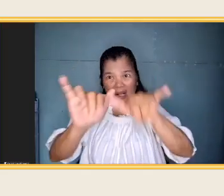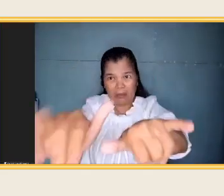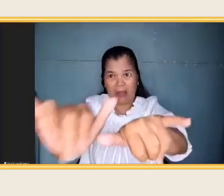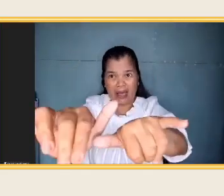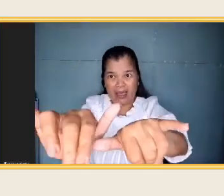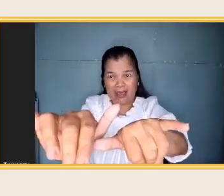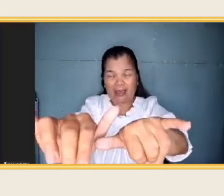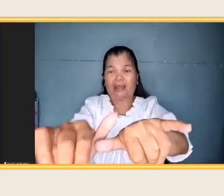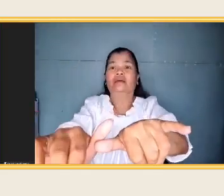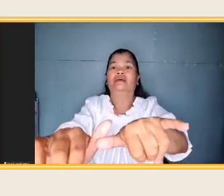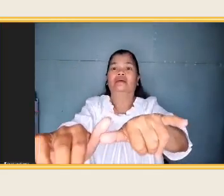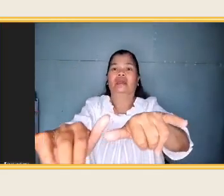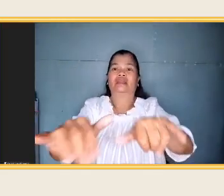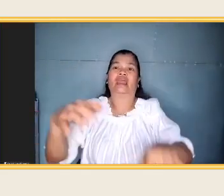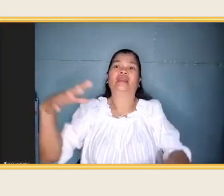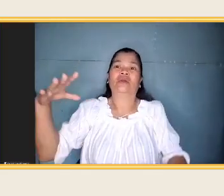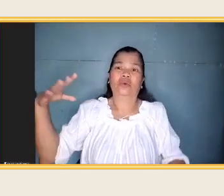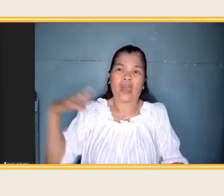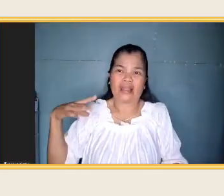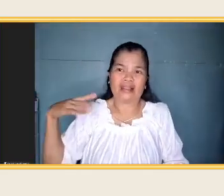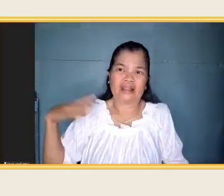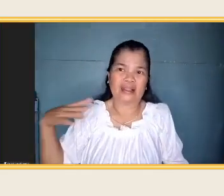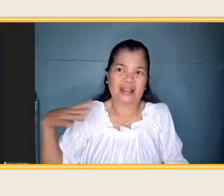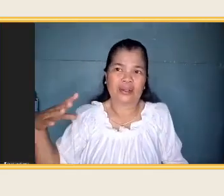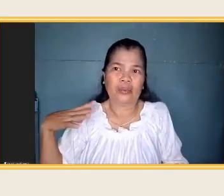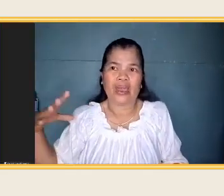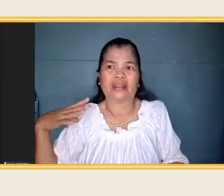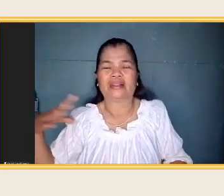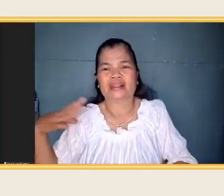or dalawang kamay. Okay, then, wait.